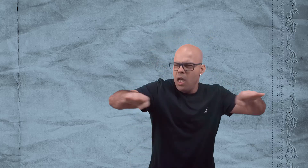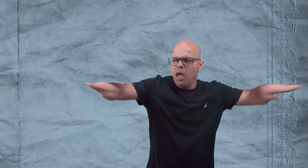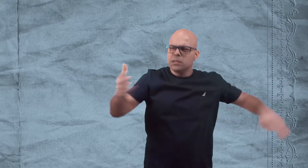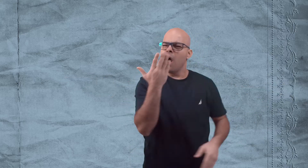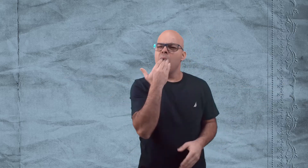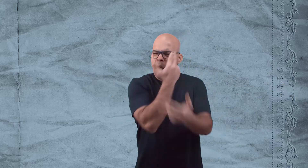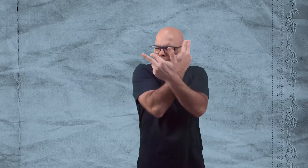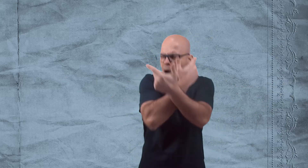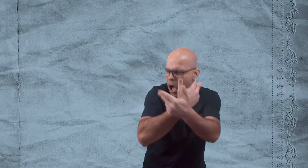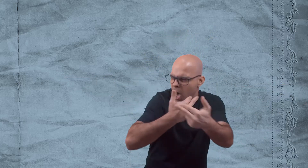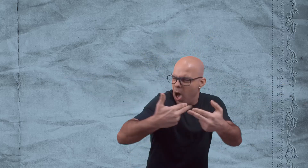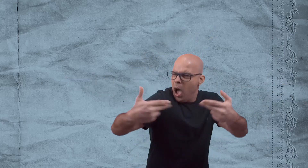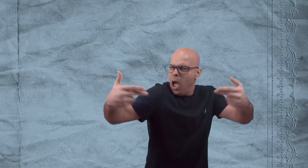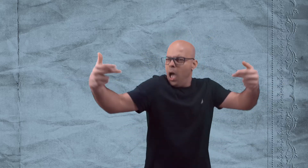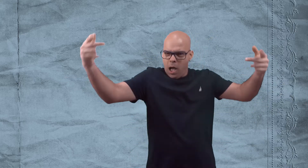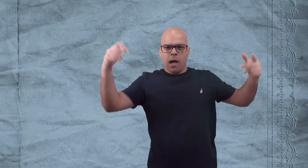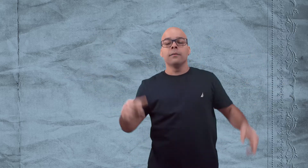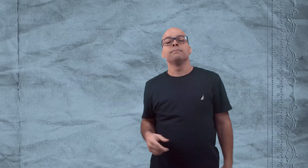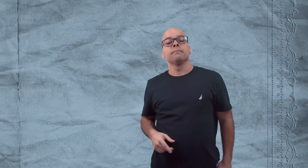servidos banquetes para recebê-los.